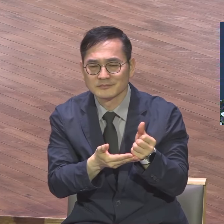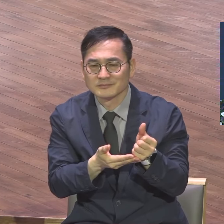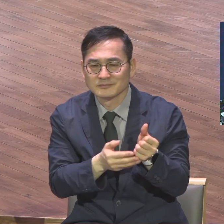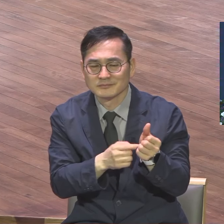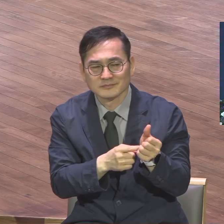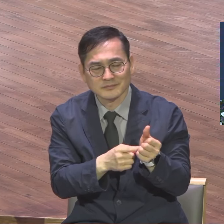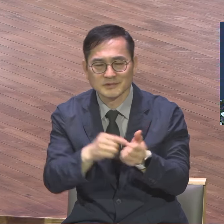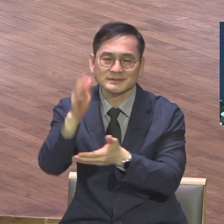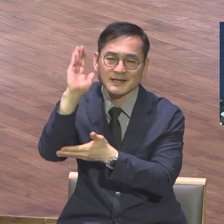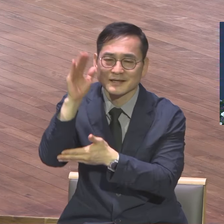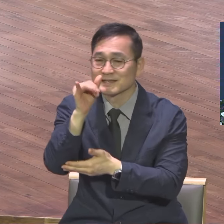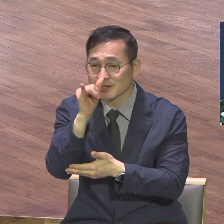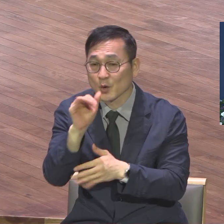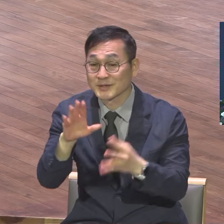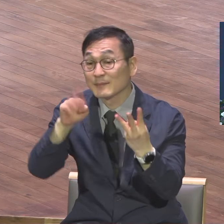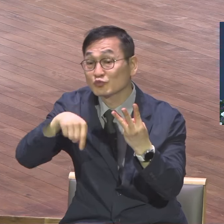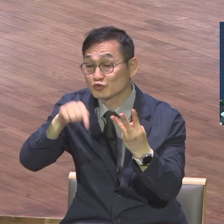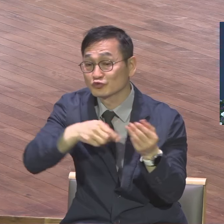제가 볼 때는